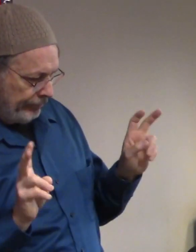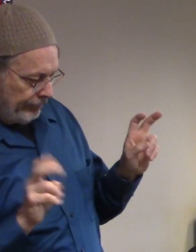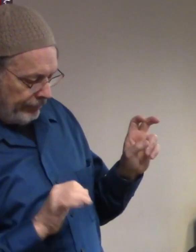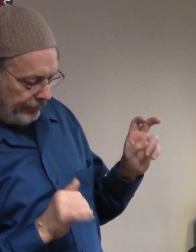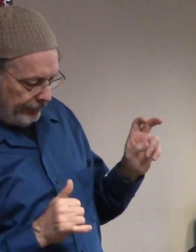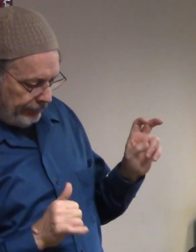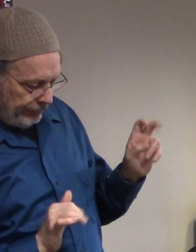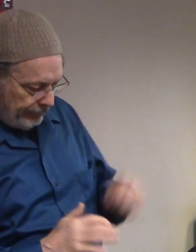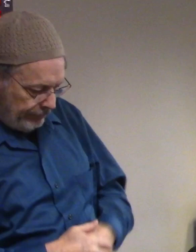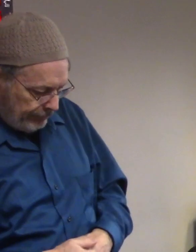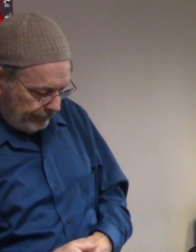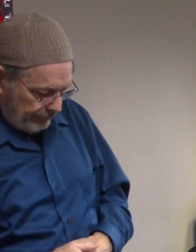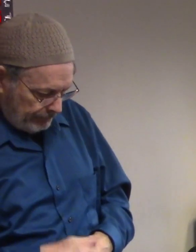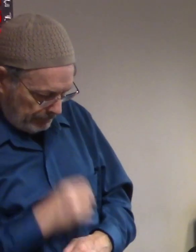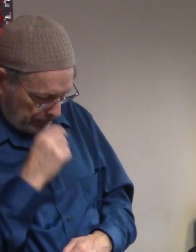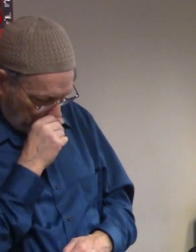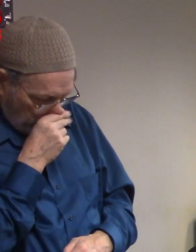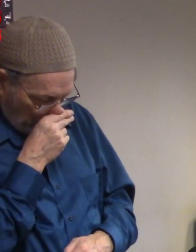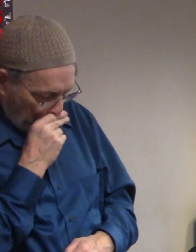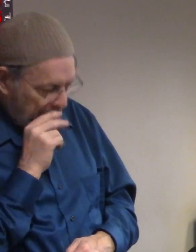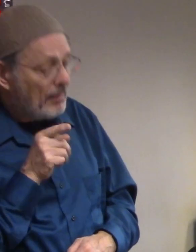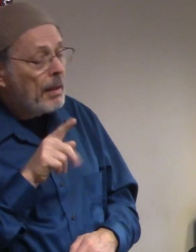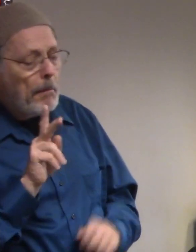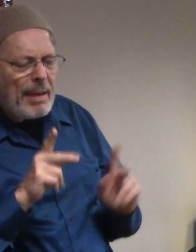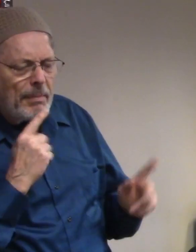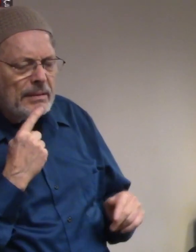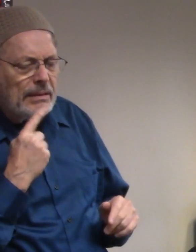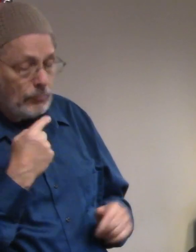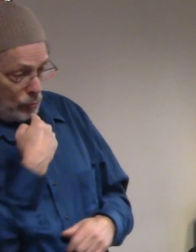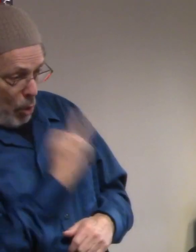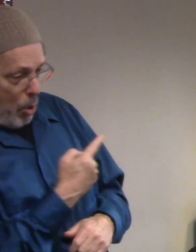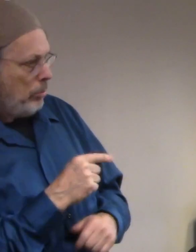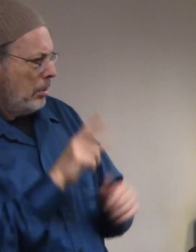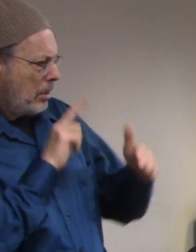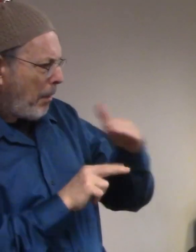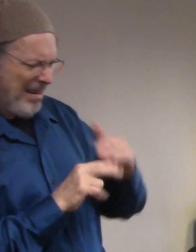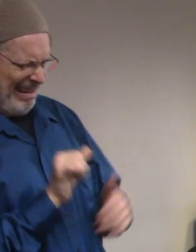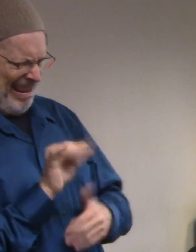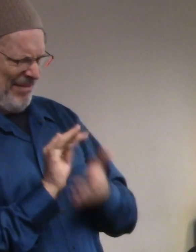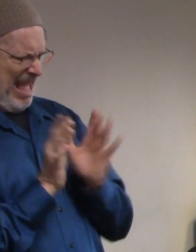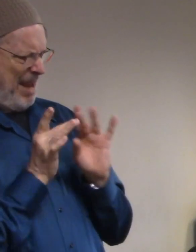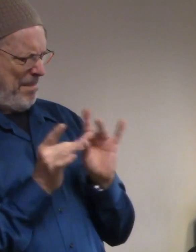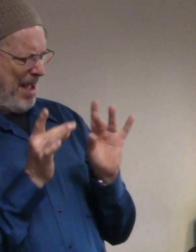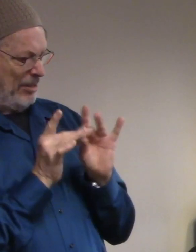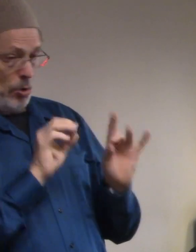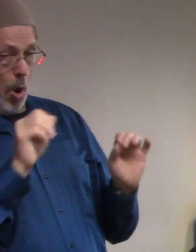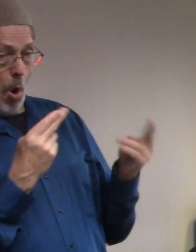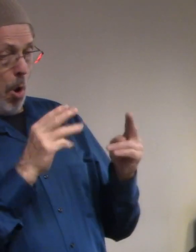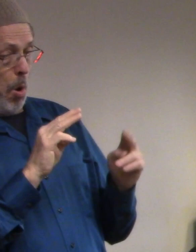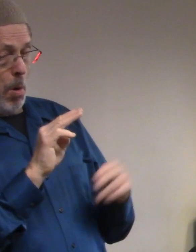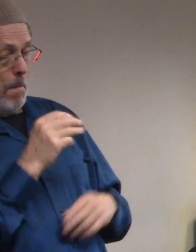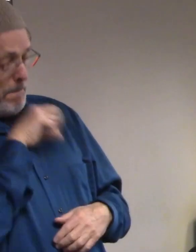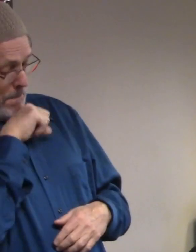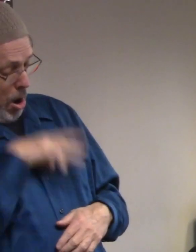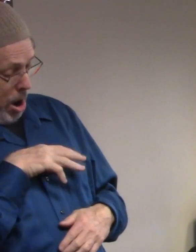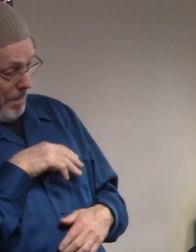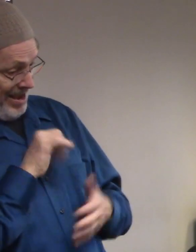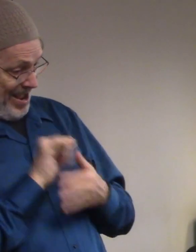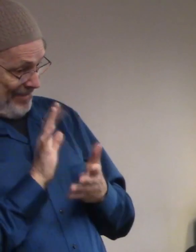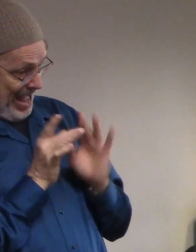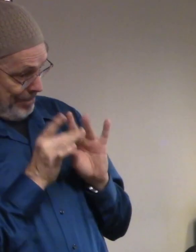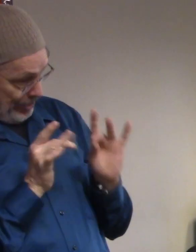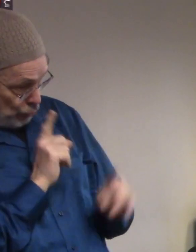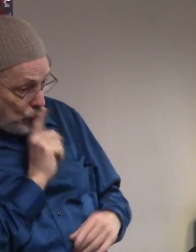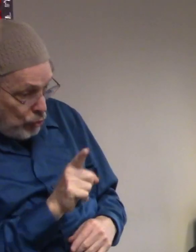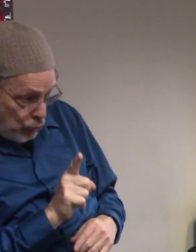السَّمَاءِ وَاتْئِنَا بِعَذَابٍ أَلِيمٍ. So they said to the Prophet, oh, if this message, oh Muhammad, if this message, sallallahu alayhi wa sallam, if